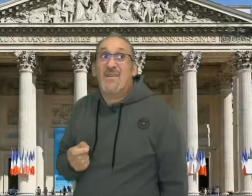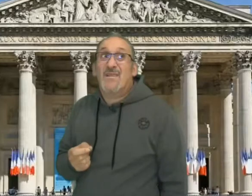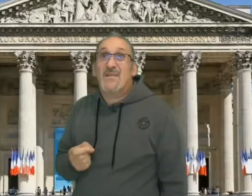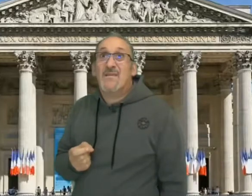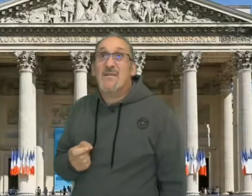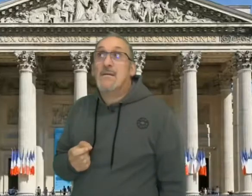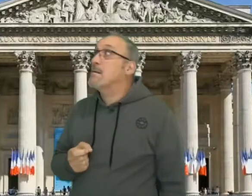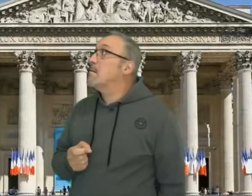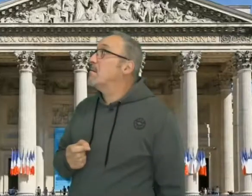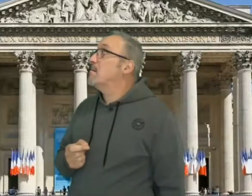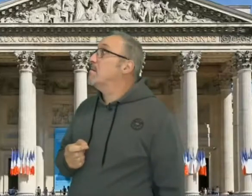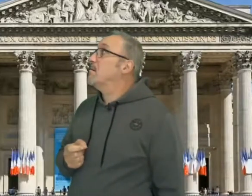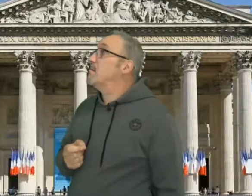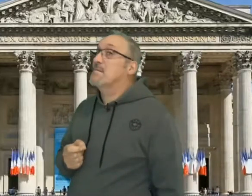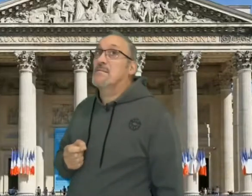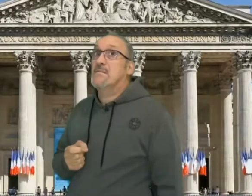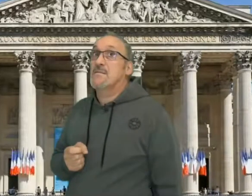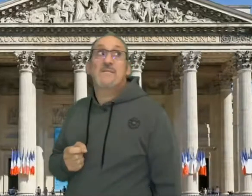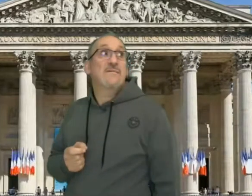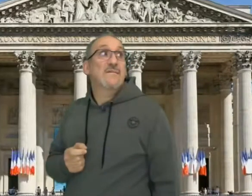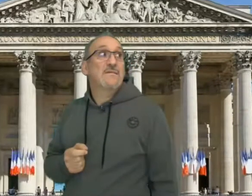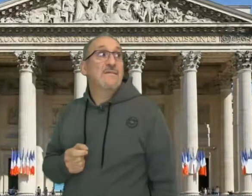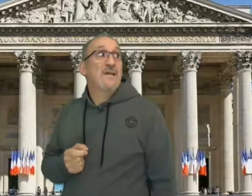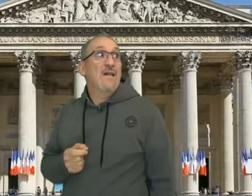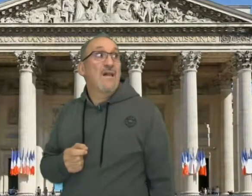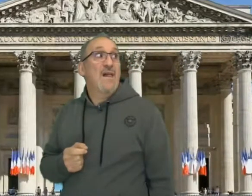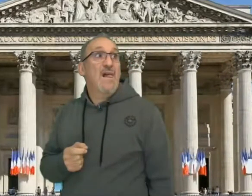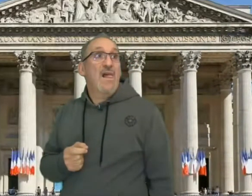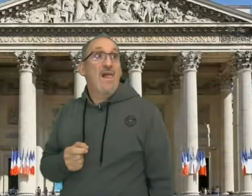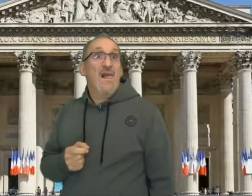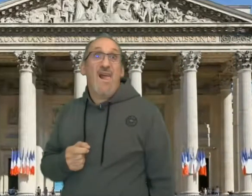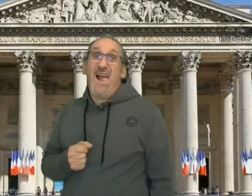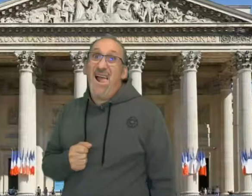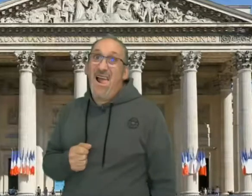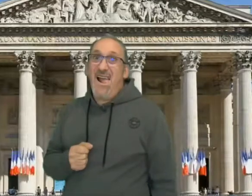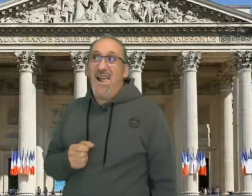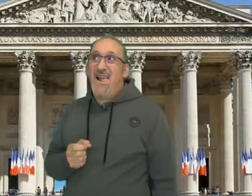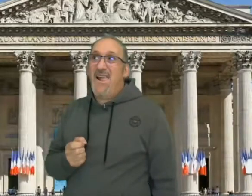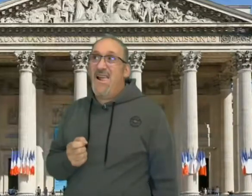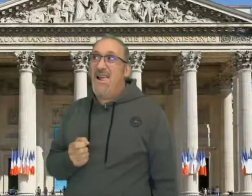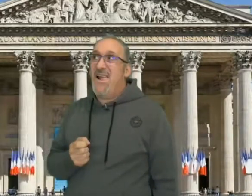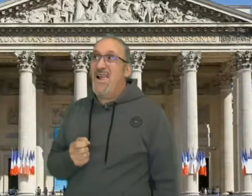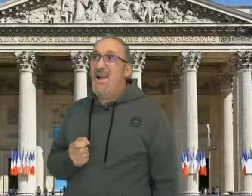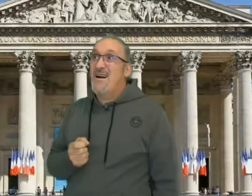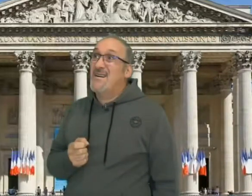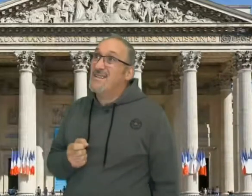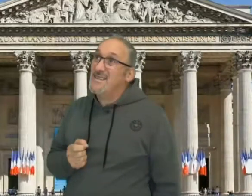en plume deux oiseaux, deux animaux. » Mon truc en plume, c'est très